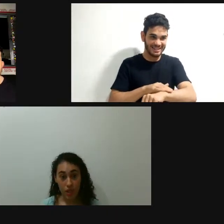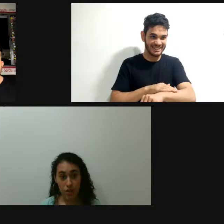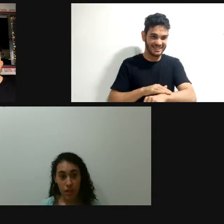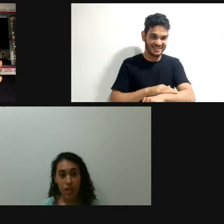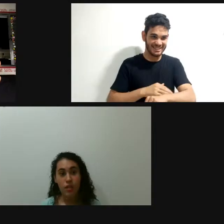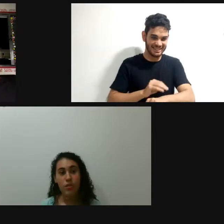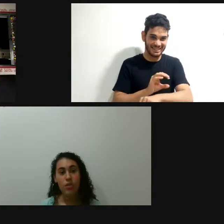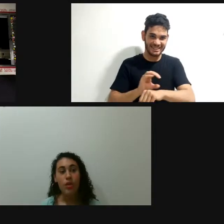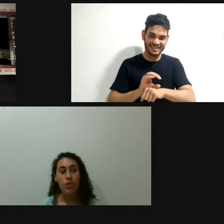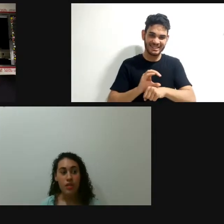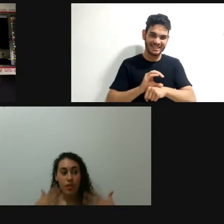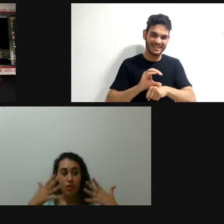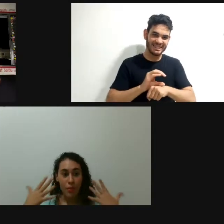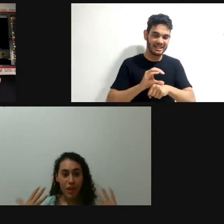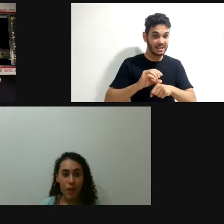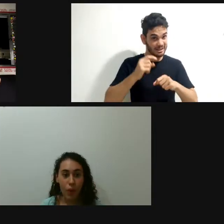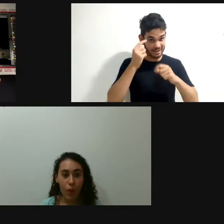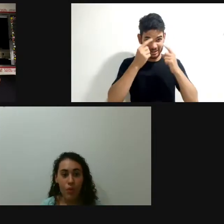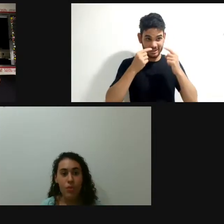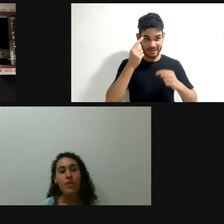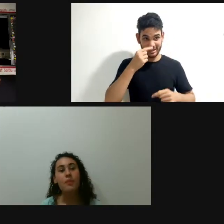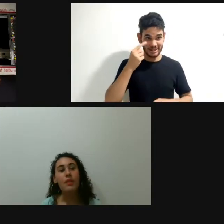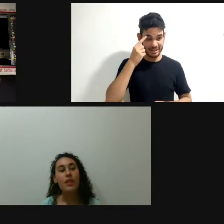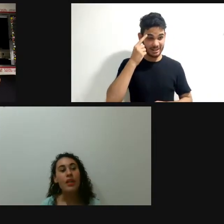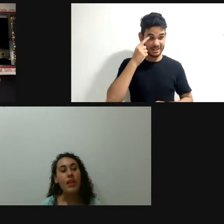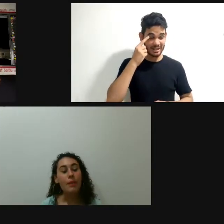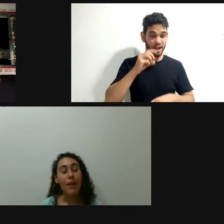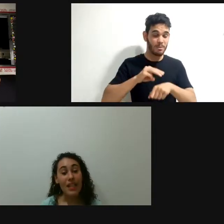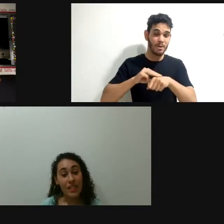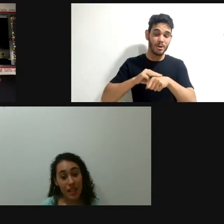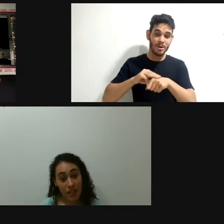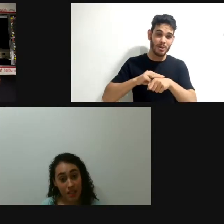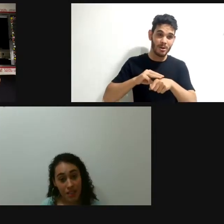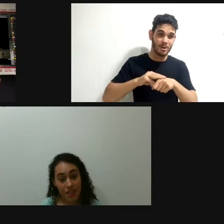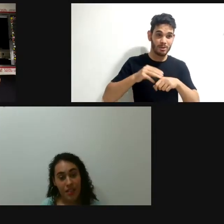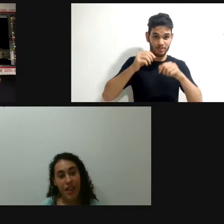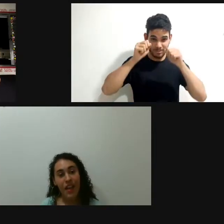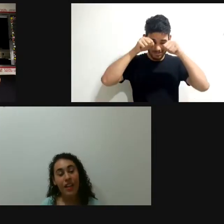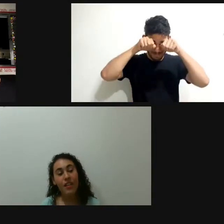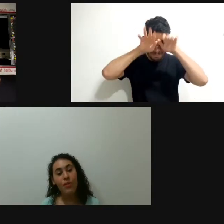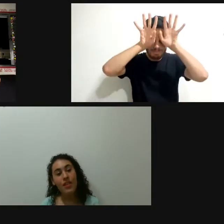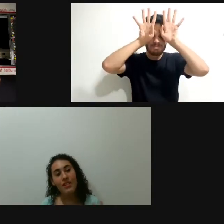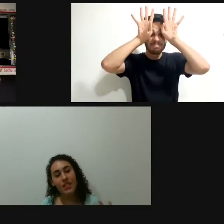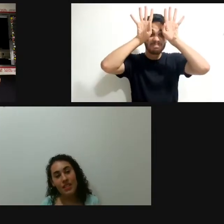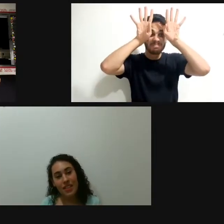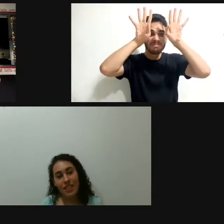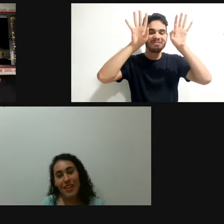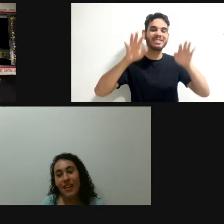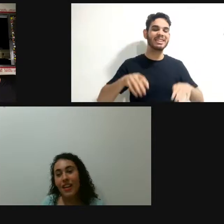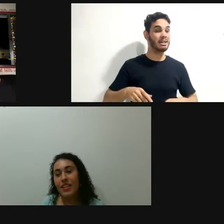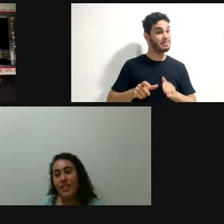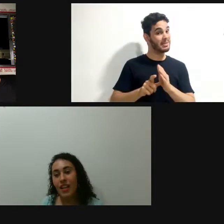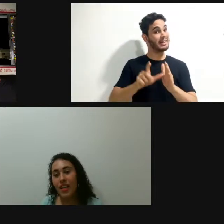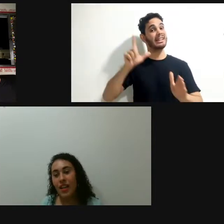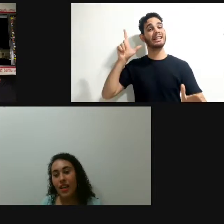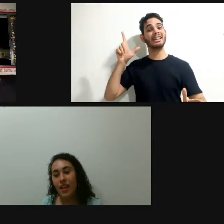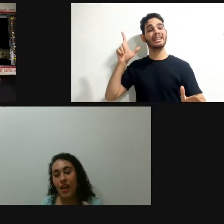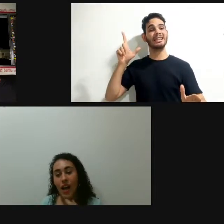olhos castanhos, os cílios bem longos, mas antes ela não ia ser assim.